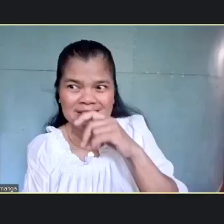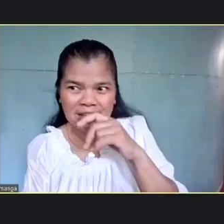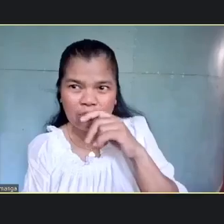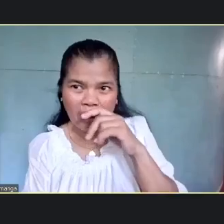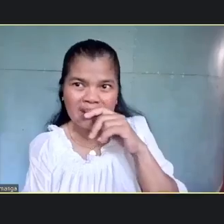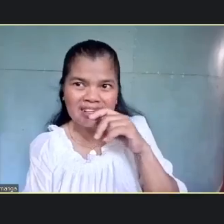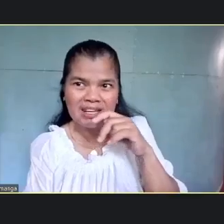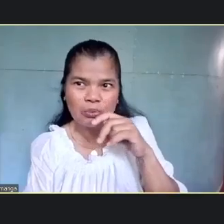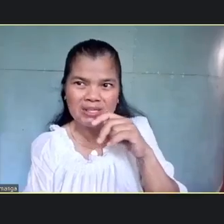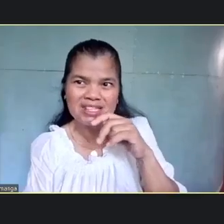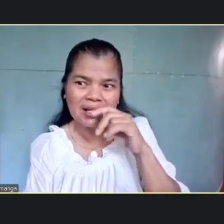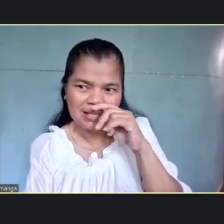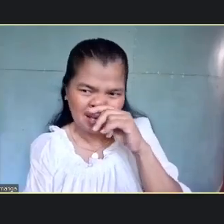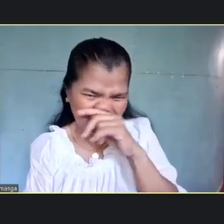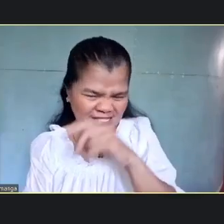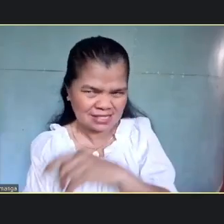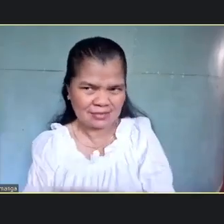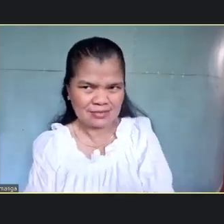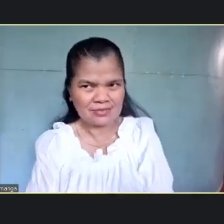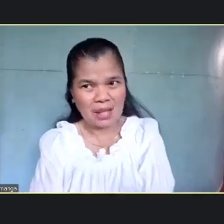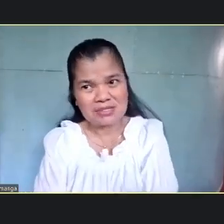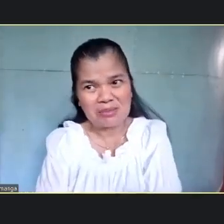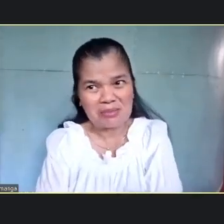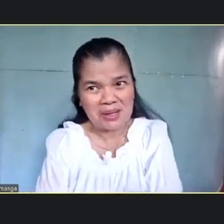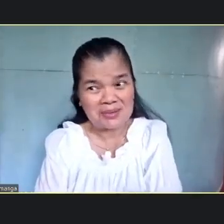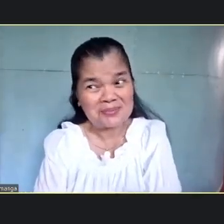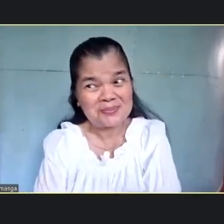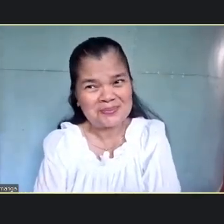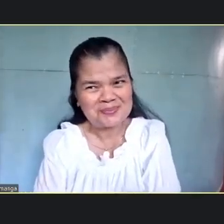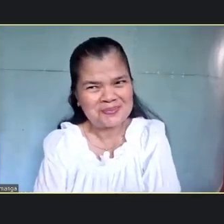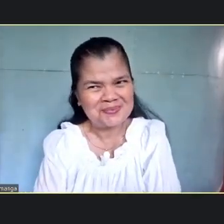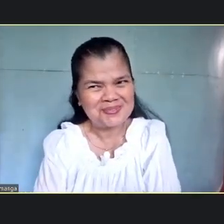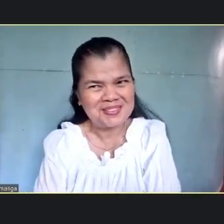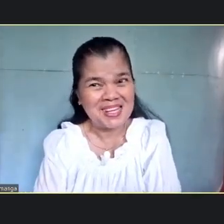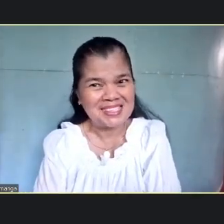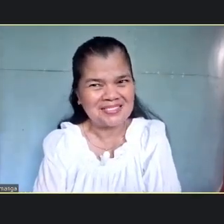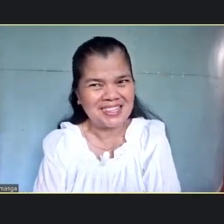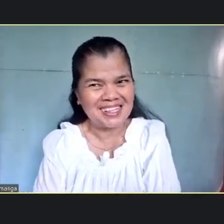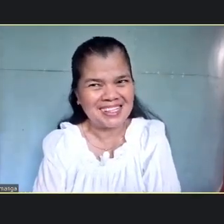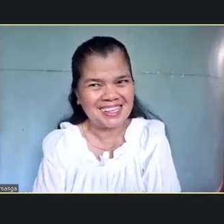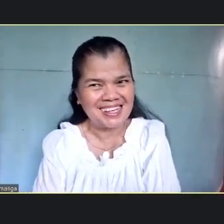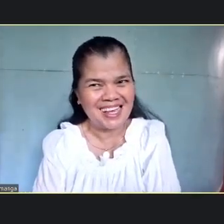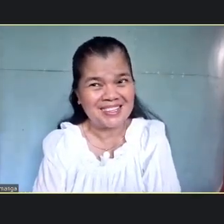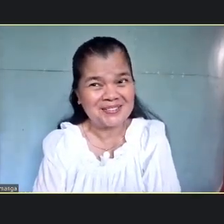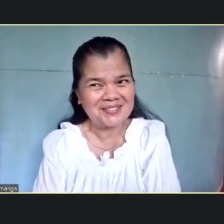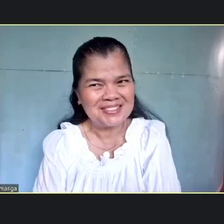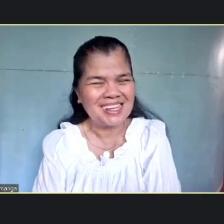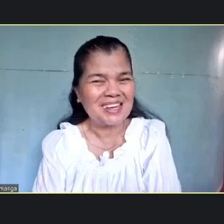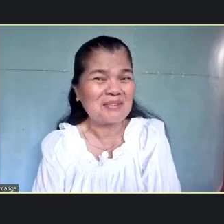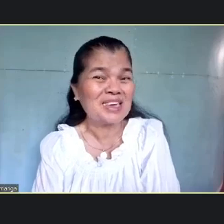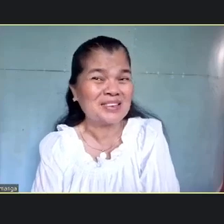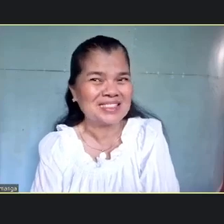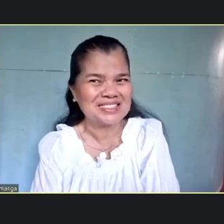nagko-court pa lang sa'yo, nagre-request ng kiss, tapos sabi man, tinaasan mo lang ng kilay, tsaka may cute na